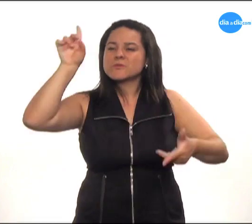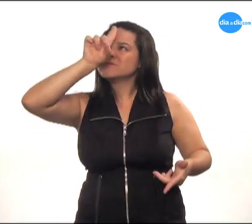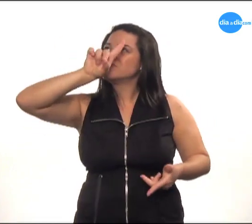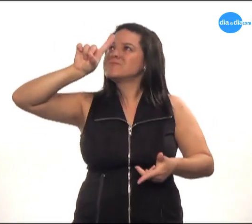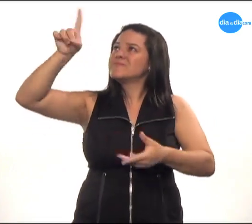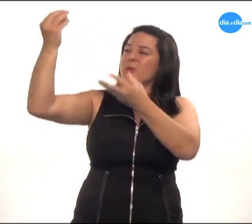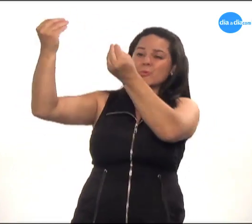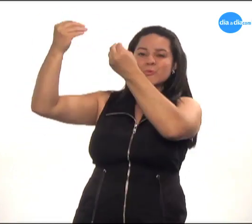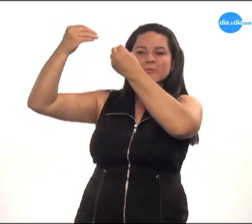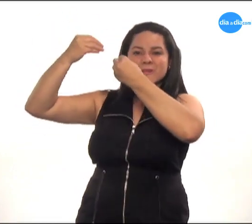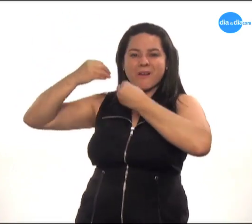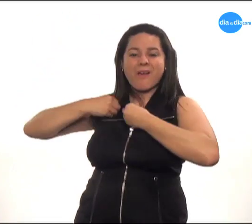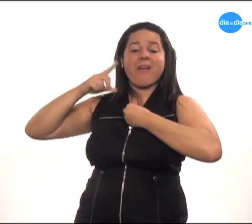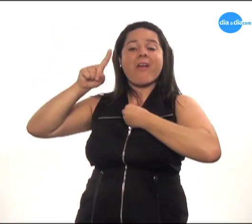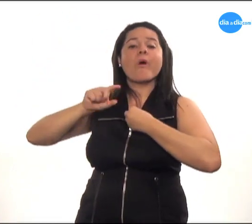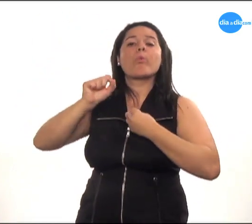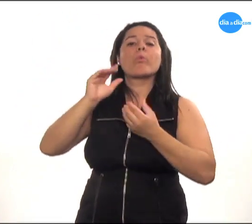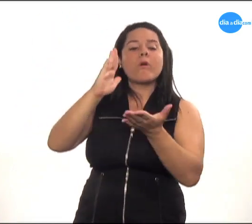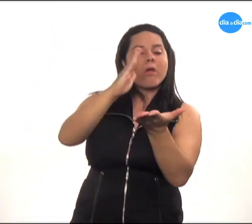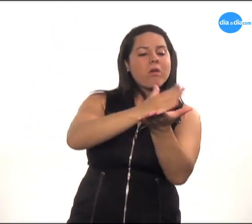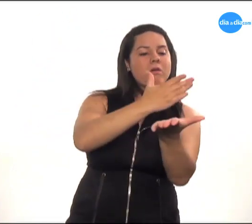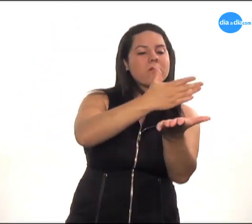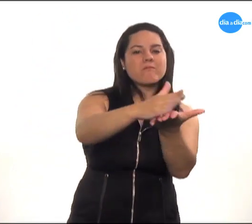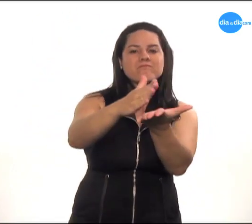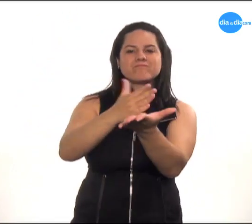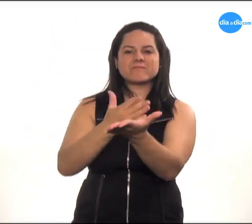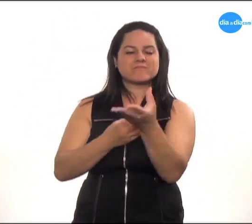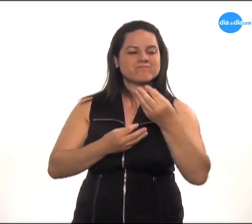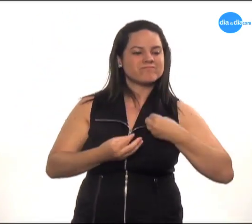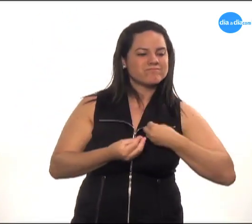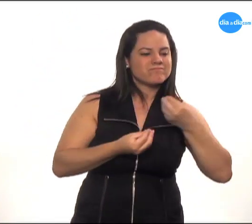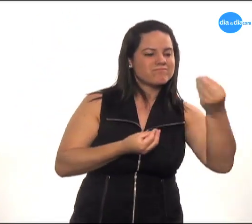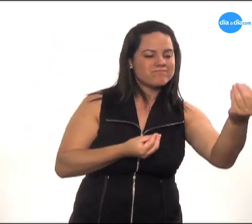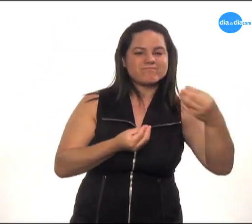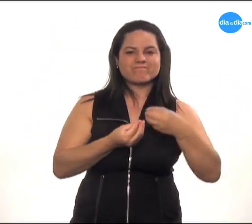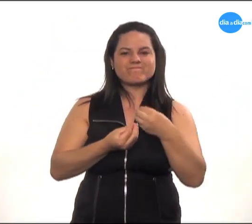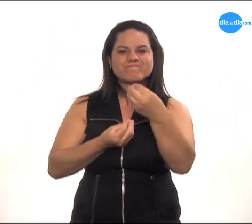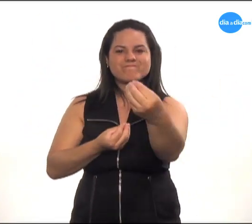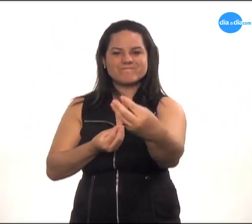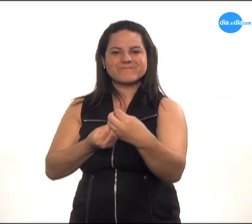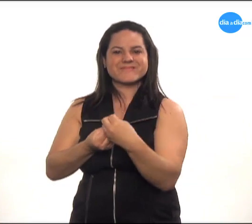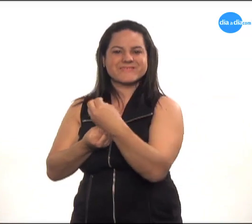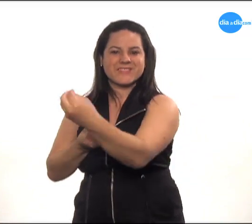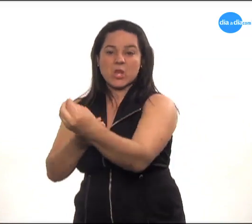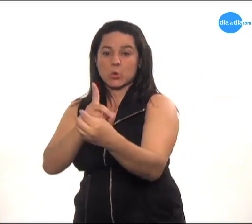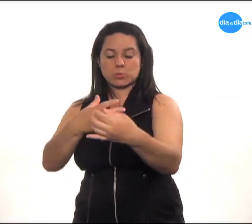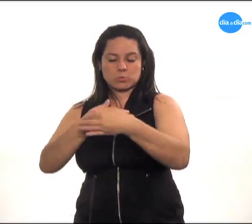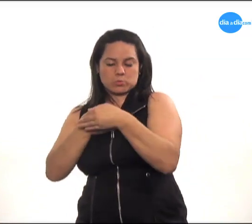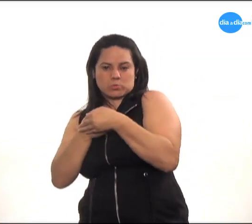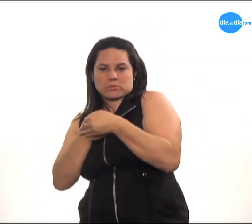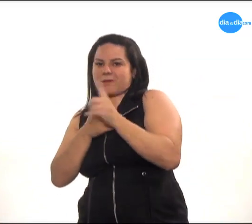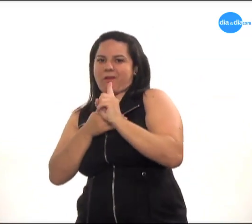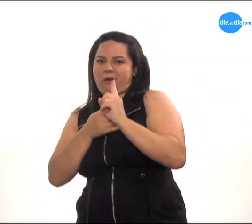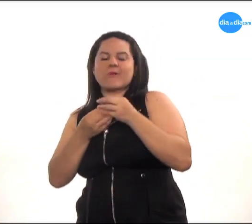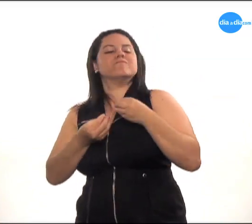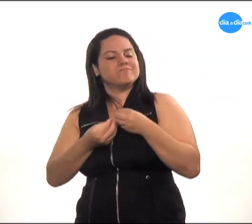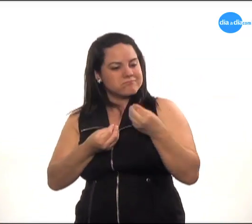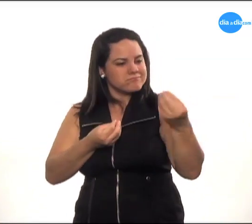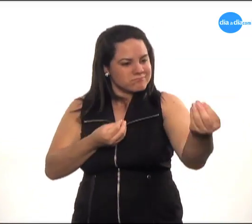quanto Deus nos dá é repartir. E sabe o que a gente aprende do diabo nesse mundo? É que quanto